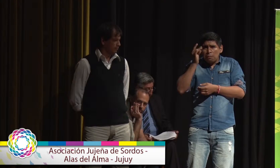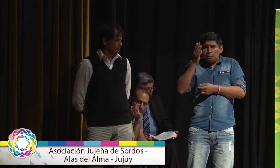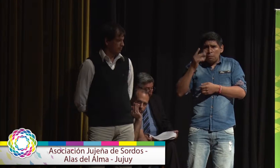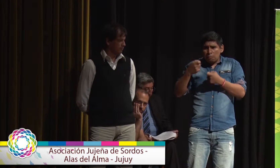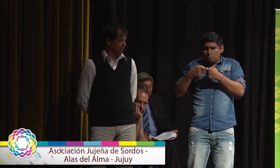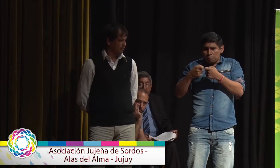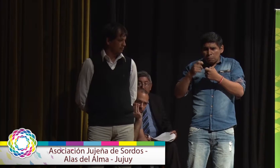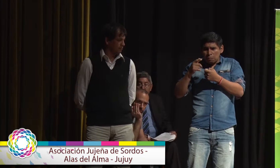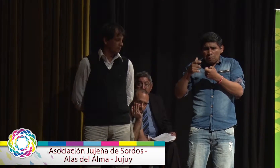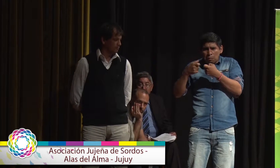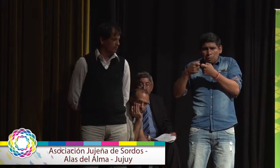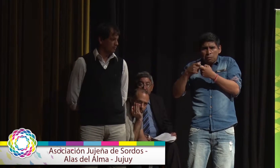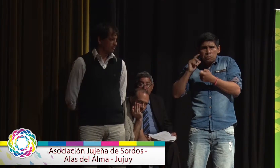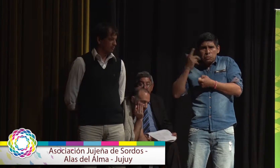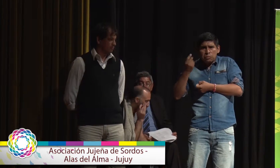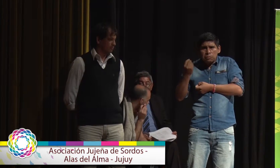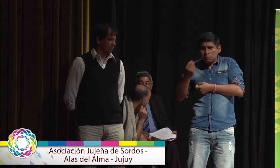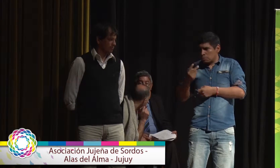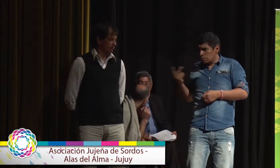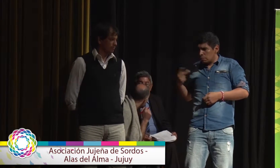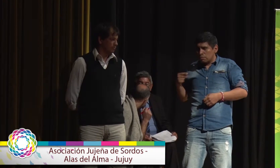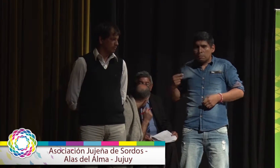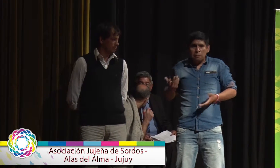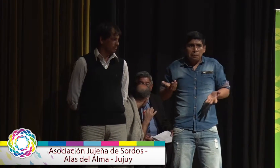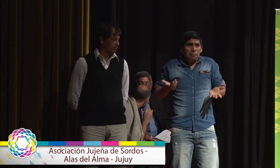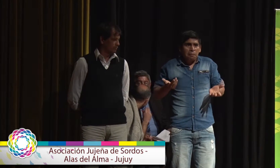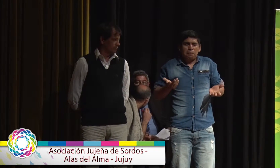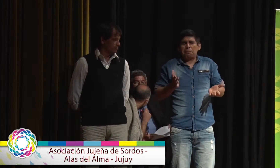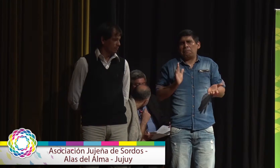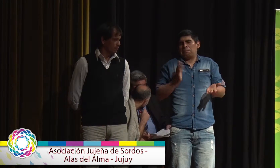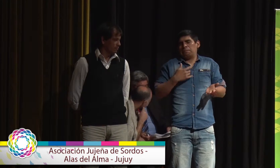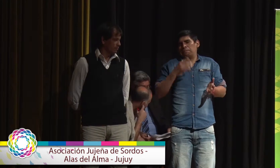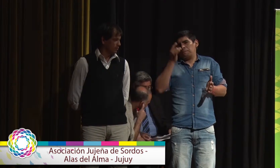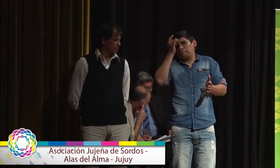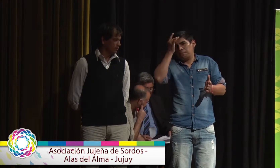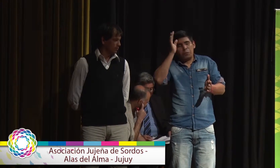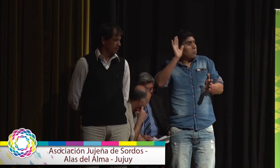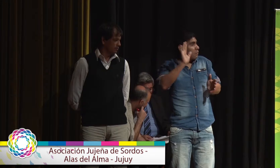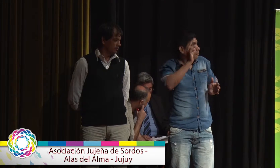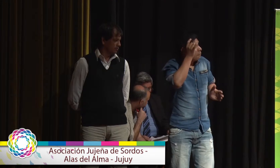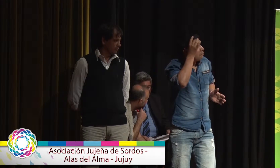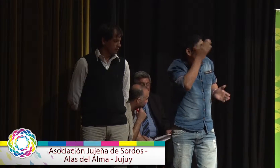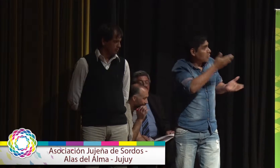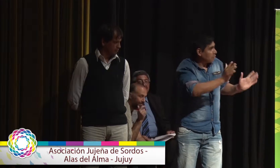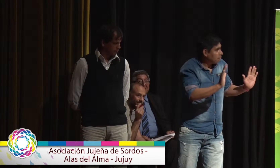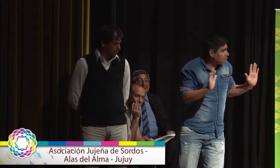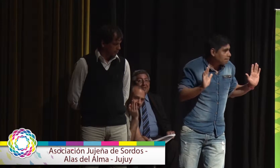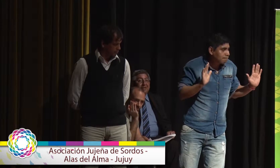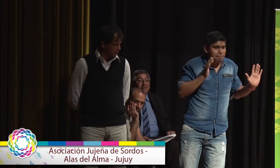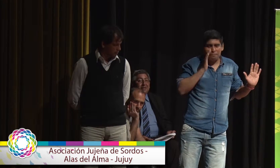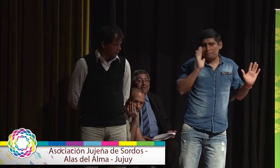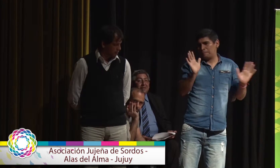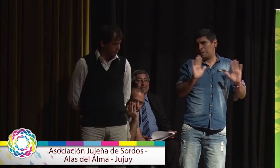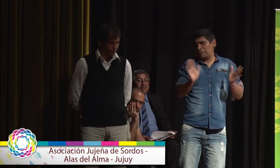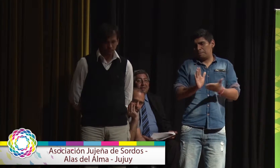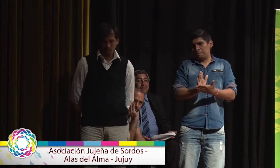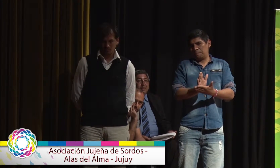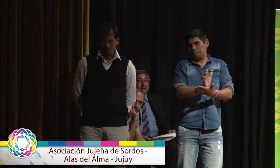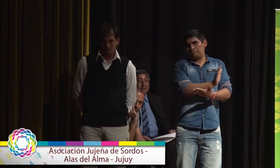Sordos. La Asociación Jujeña de Sordos somos nosotros, somos los representantes. Lo único que queremos aclarar es que